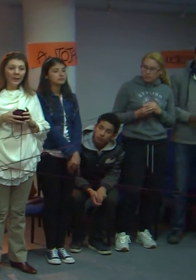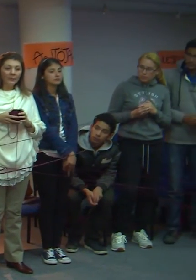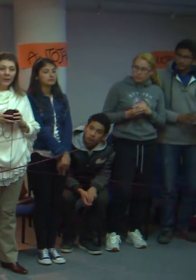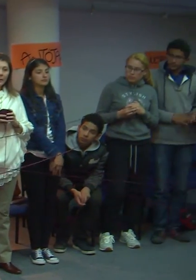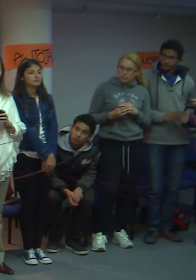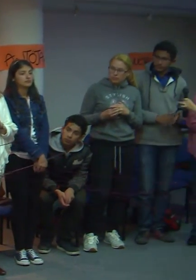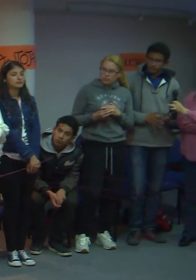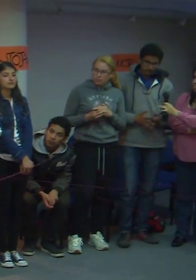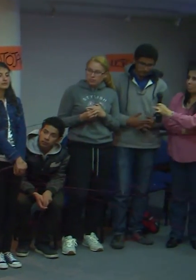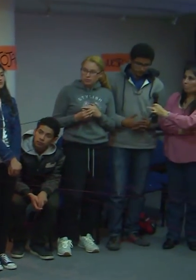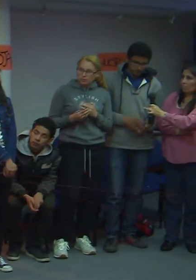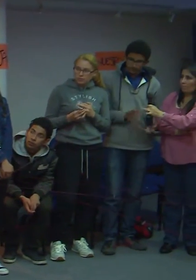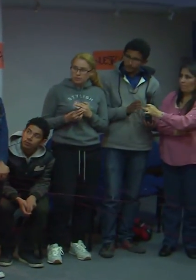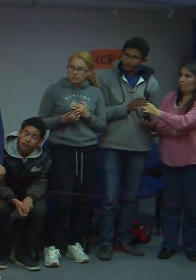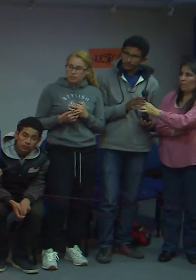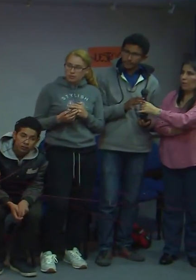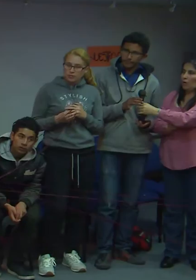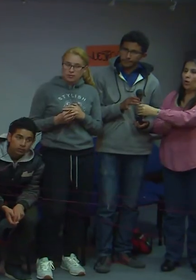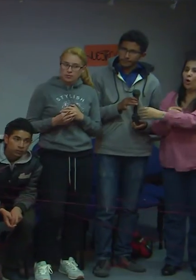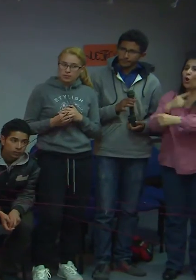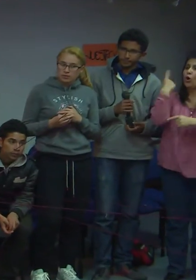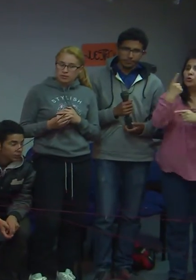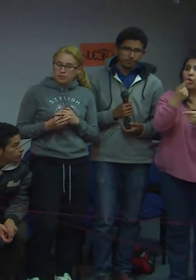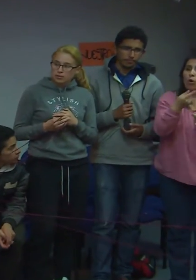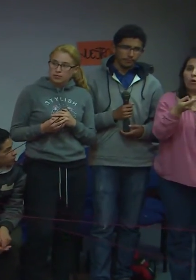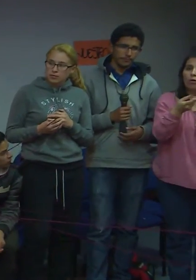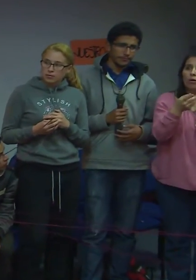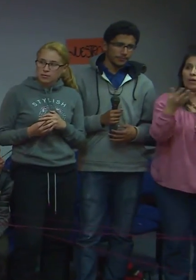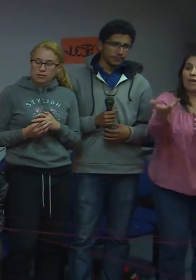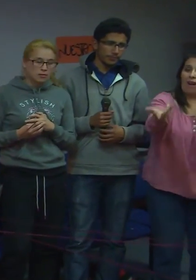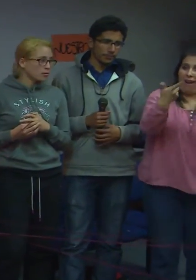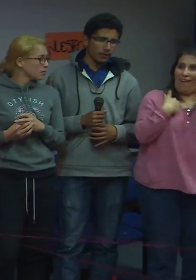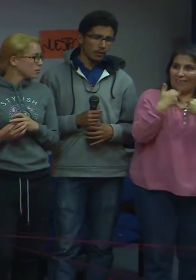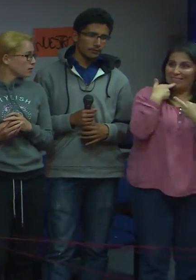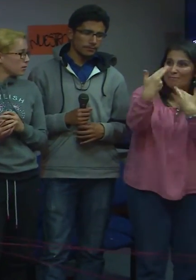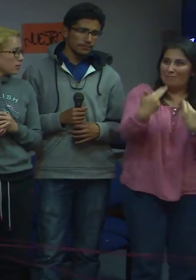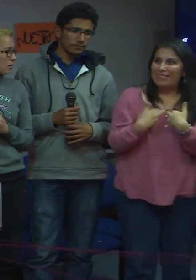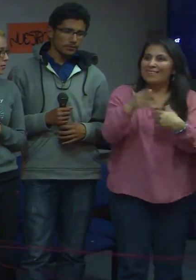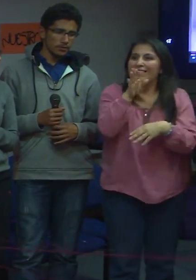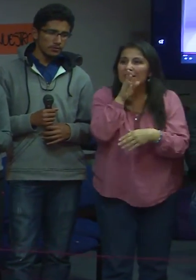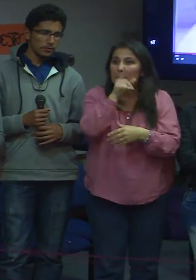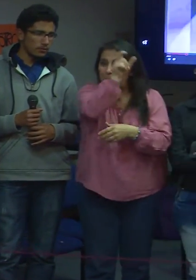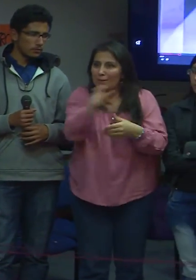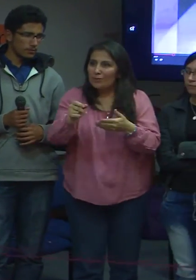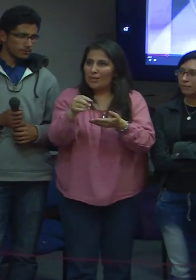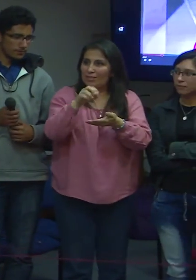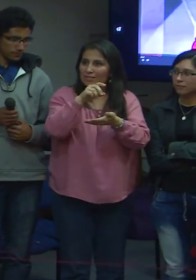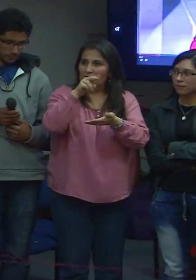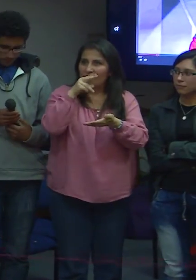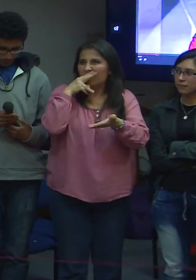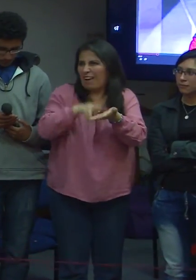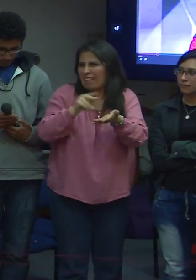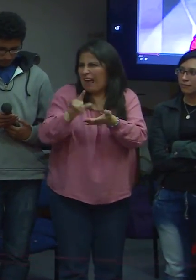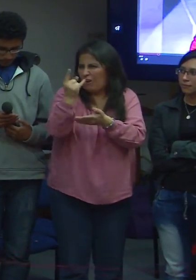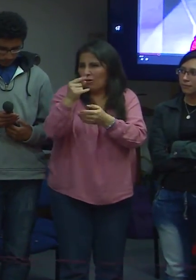Solamente tengo retroalimentación de las personas que me escribieron sobre sobre lo